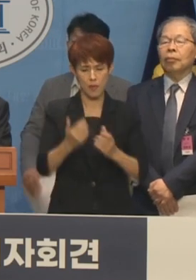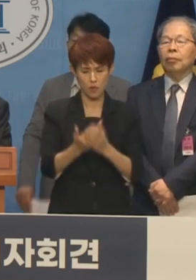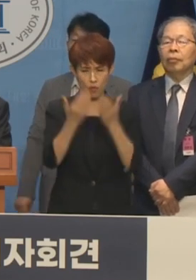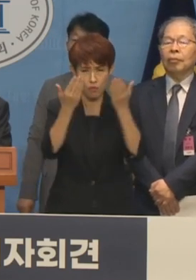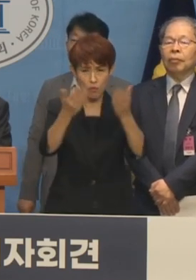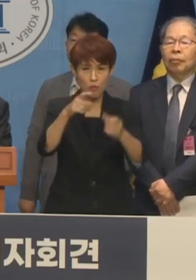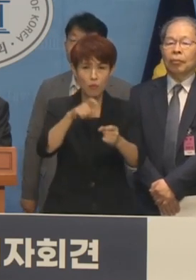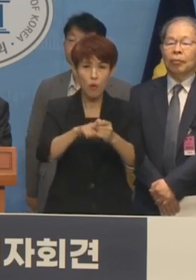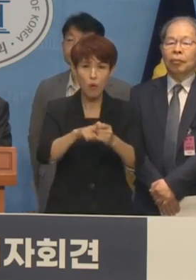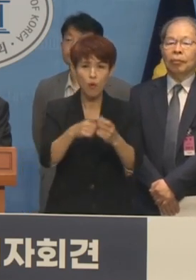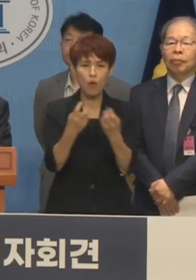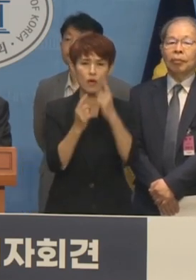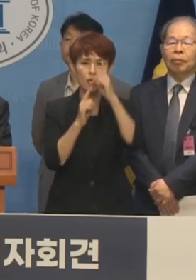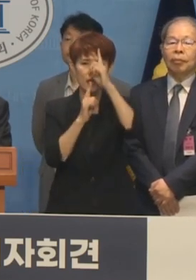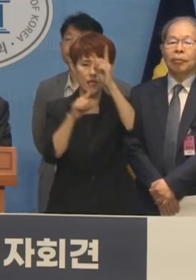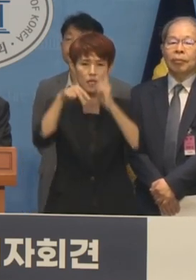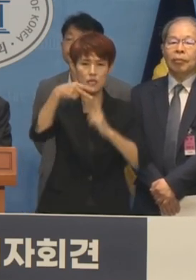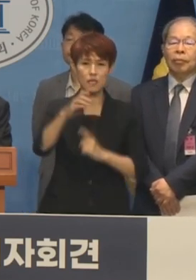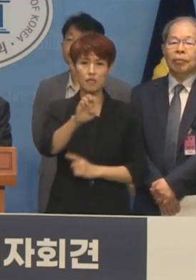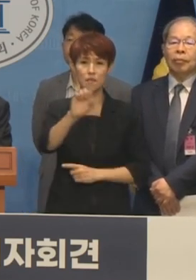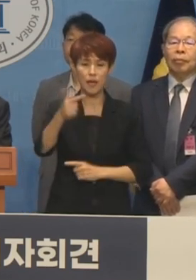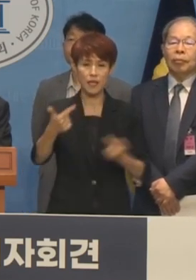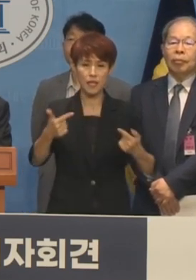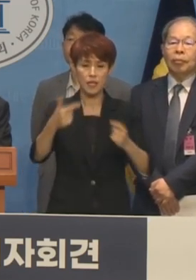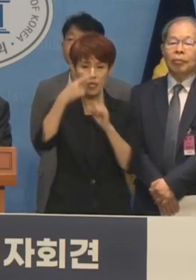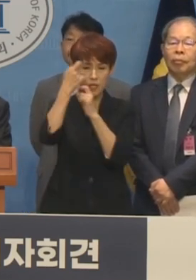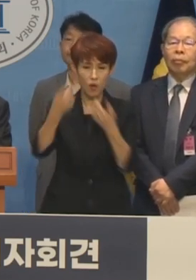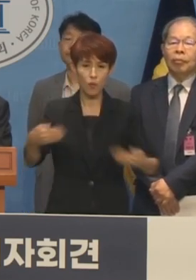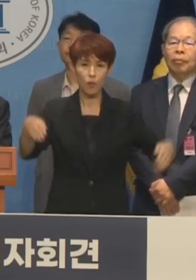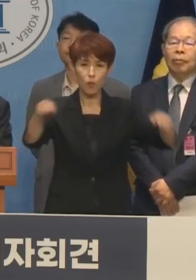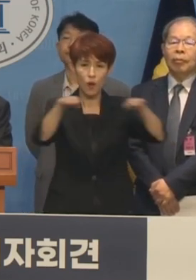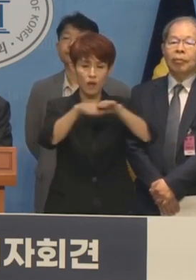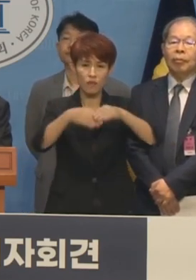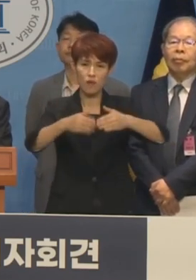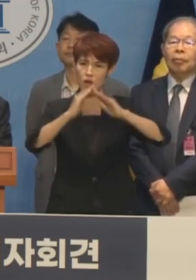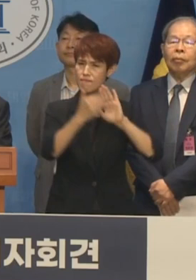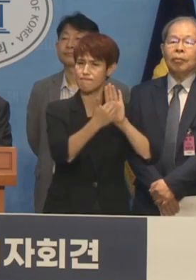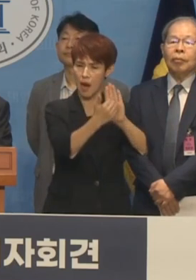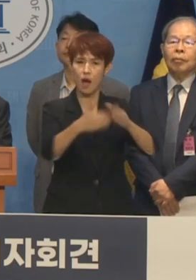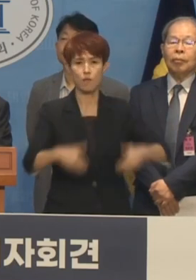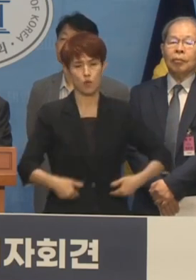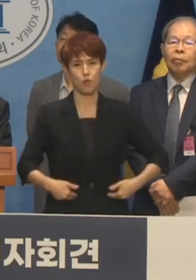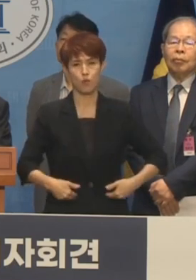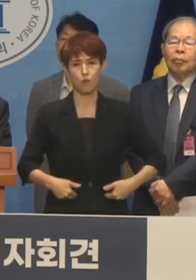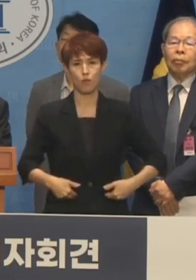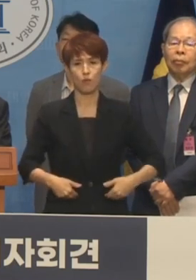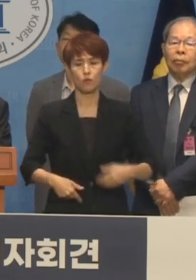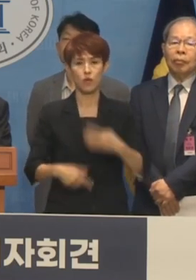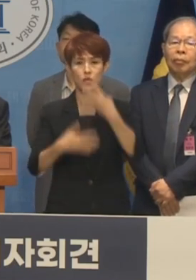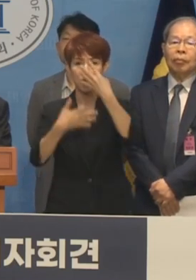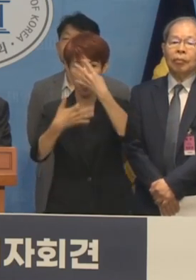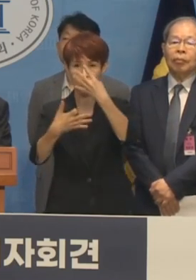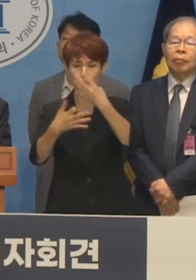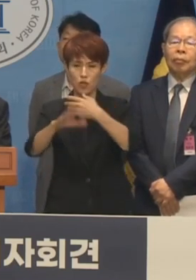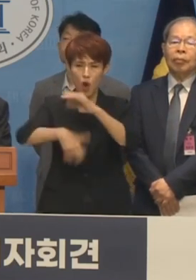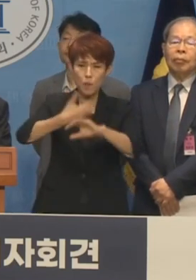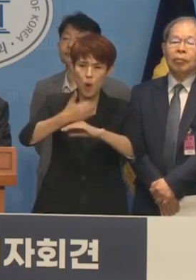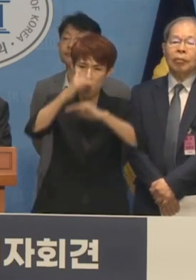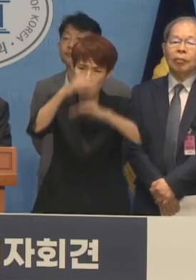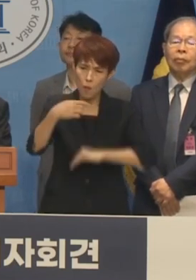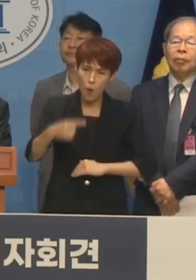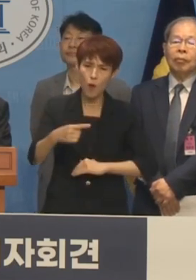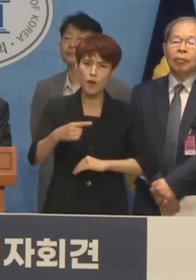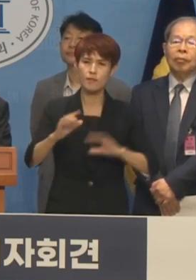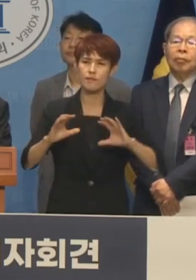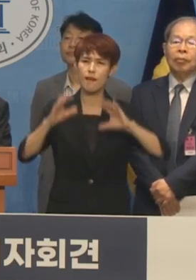이승만 기념관을 건립을 막는 것은 물론이고 4월 혁명을 제대로 시민들한테 알리고 우리 국민들 전